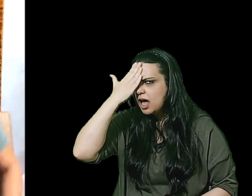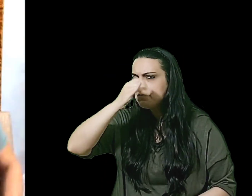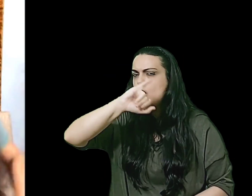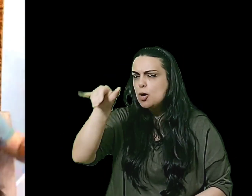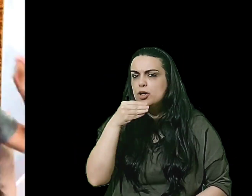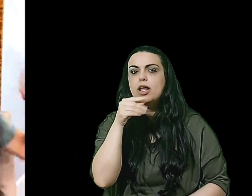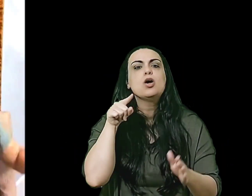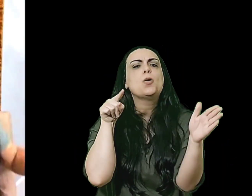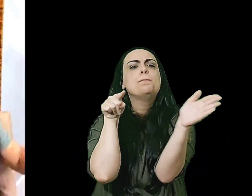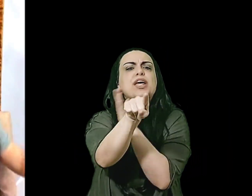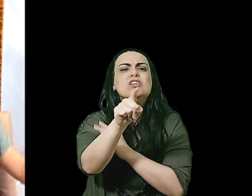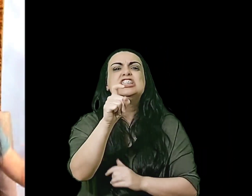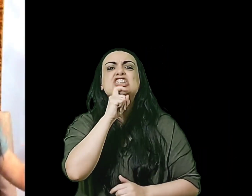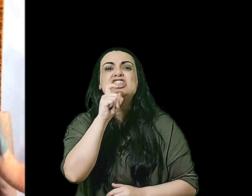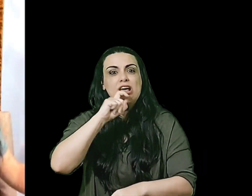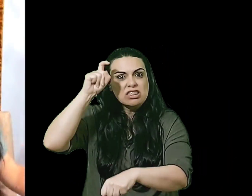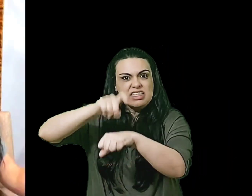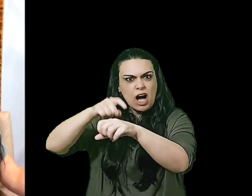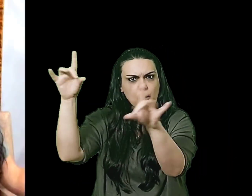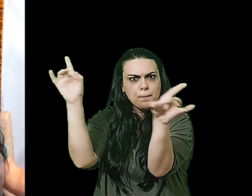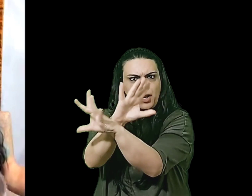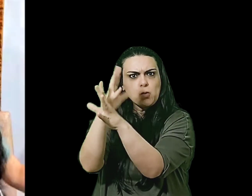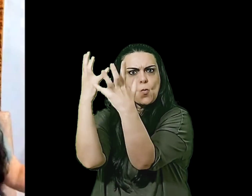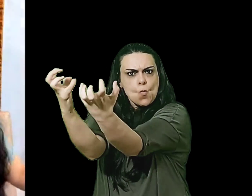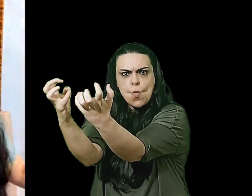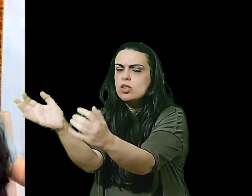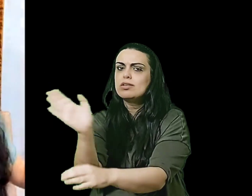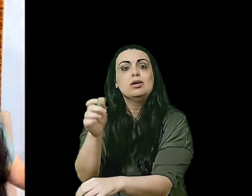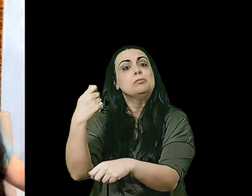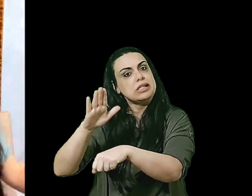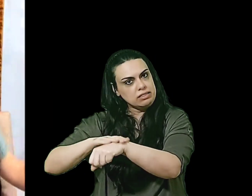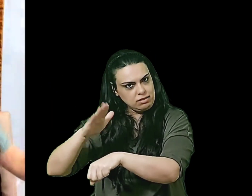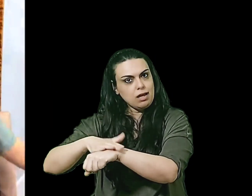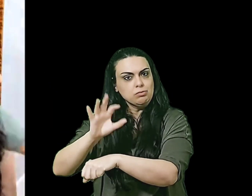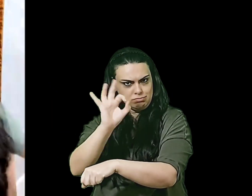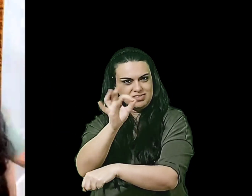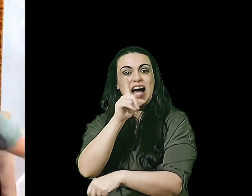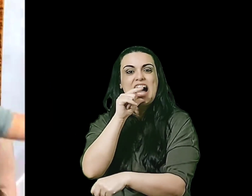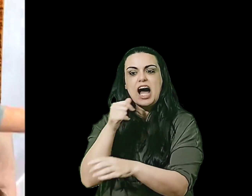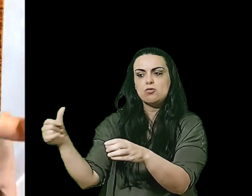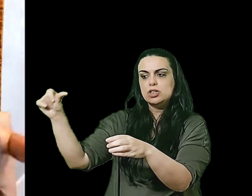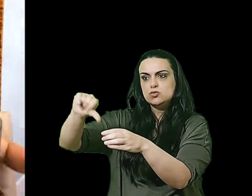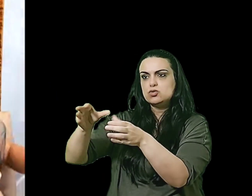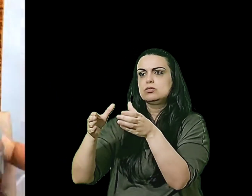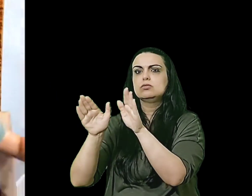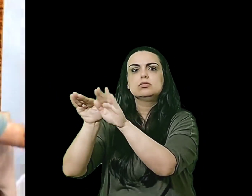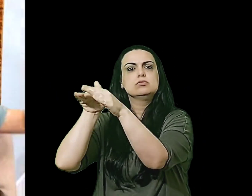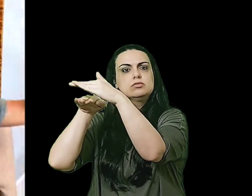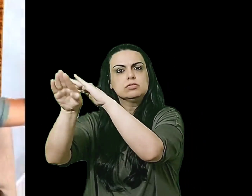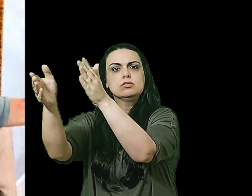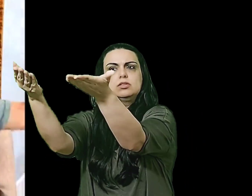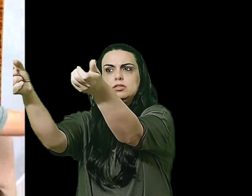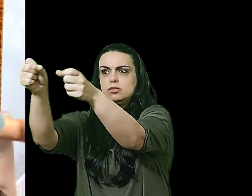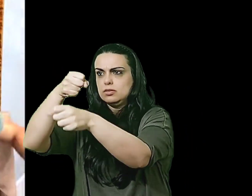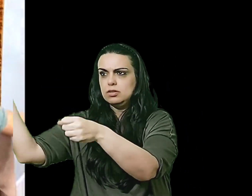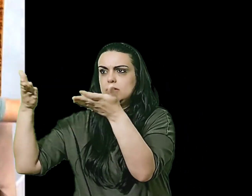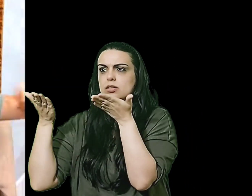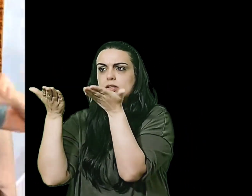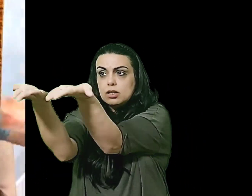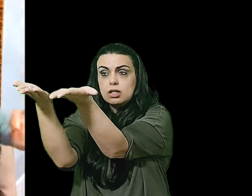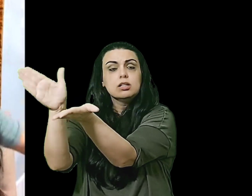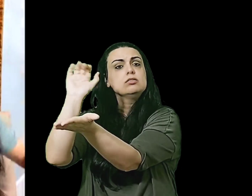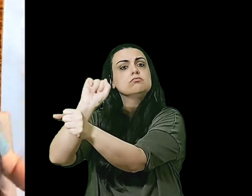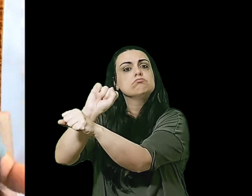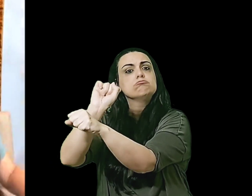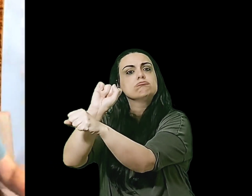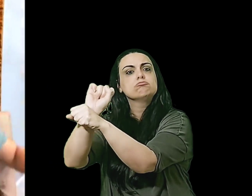oportunidade. Gelo faz na hora, gente? Gelo não faz na hora. Gelo precisa de tempo. Por que que a pessoa, quando vai beber algo e abre a geladeira,